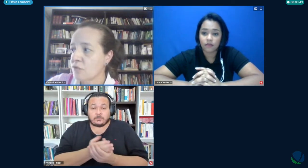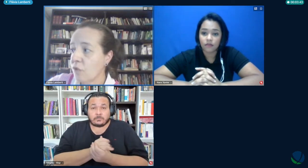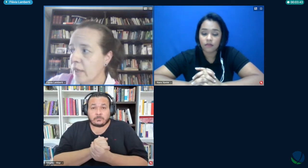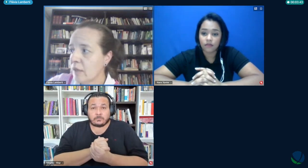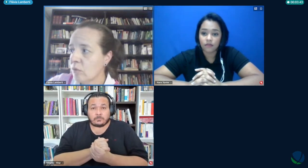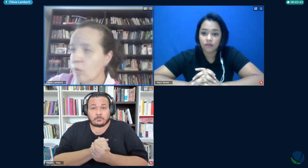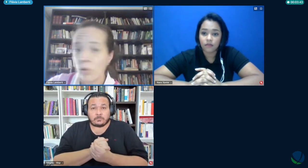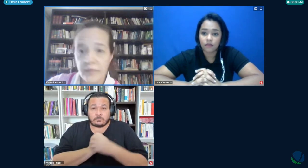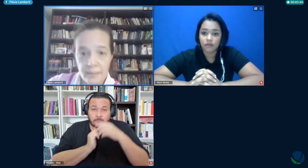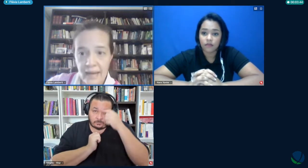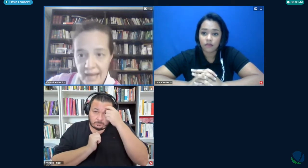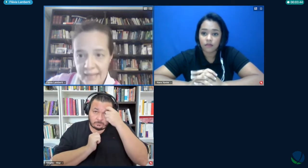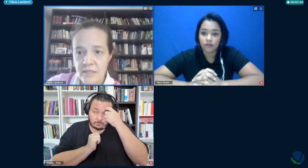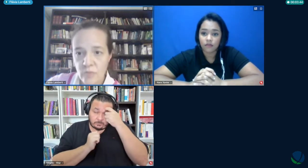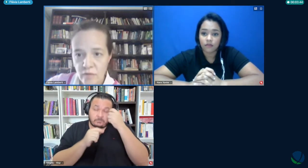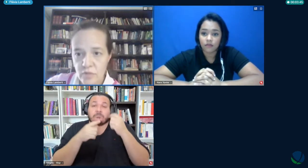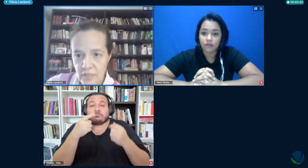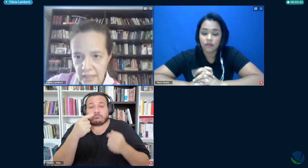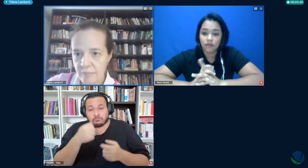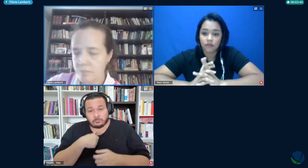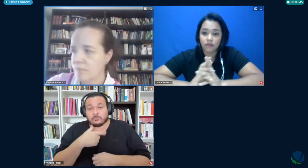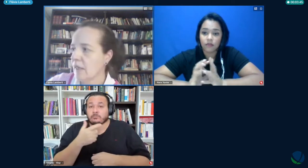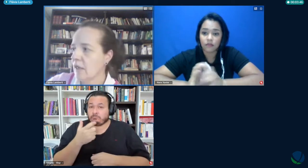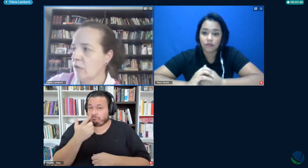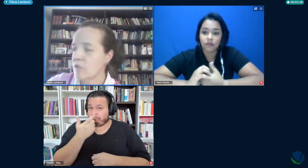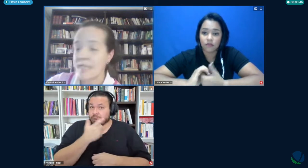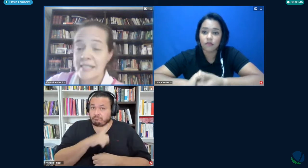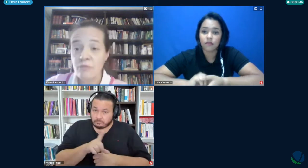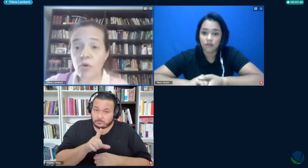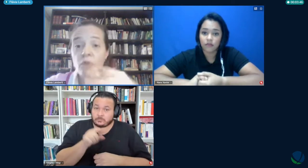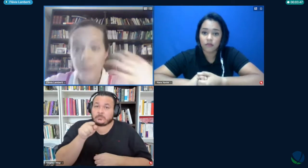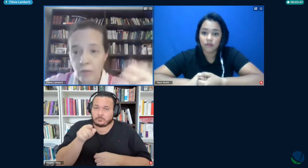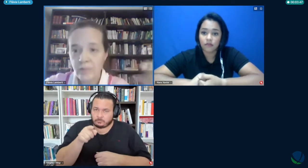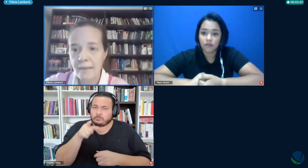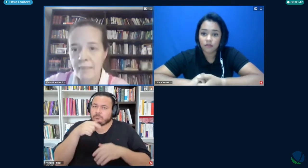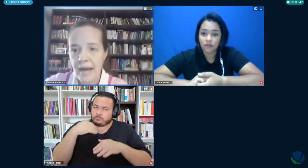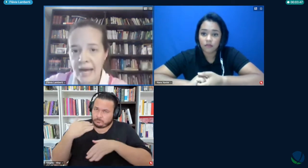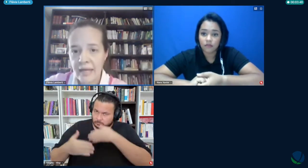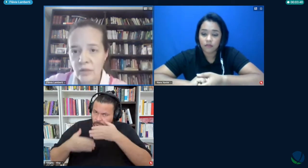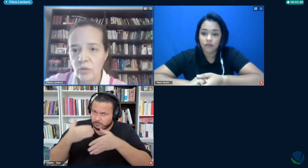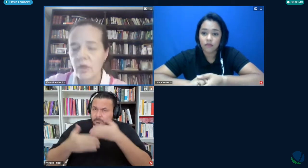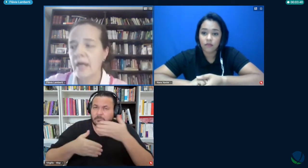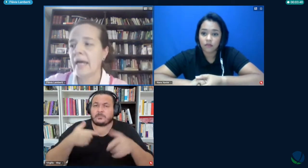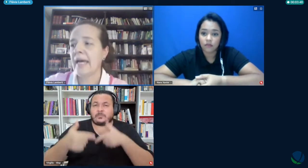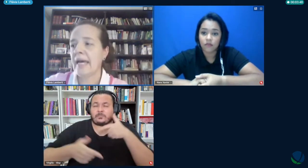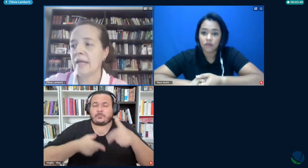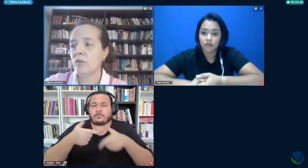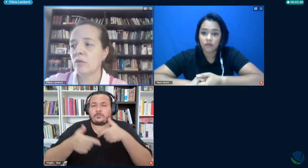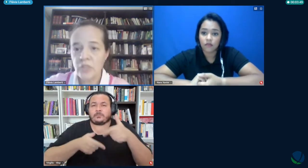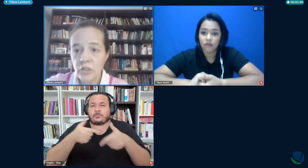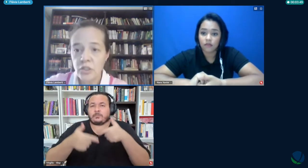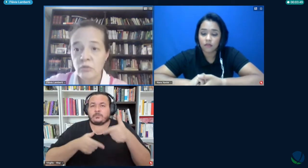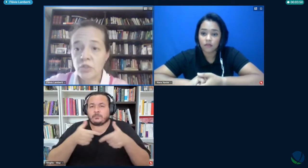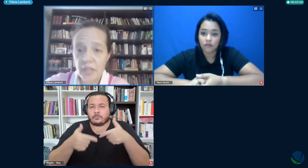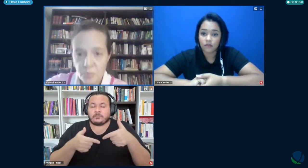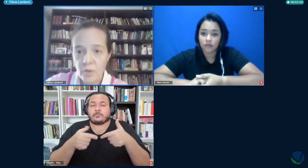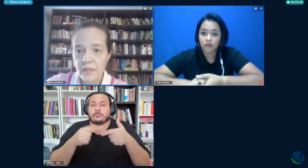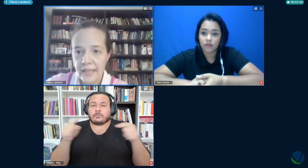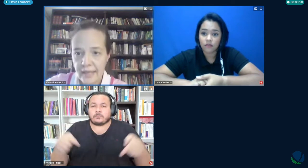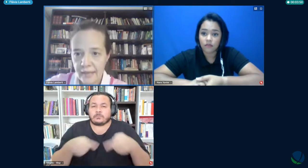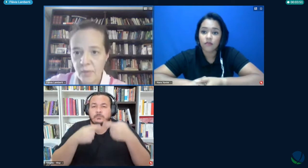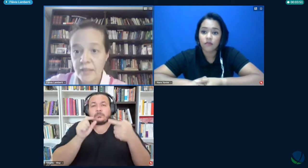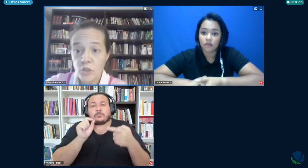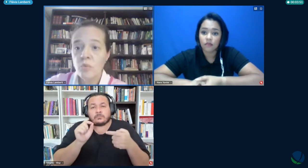elas foram contempladas, né? Você desenvolveu o trabalho no sentido